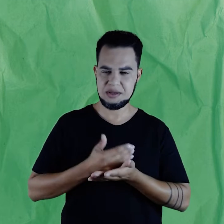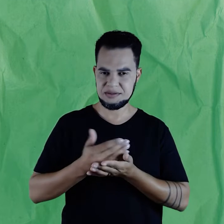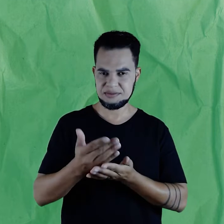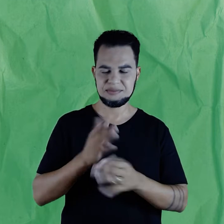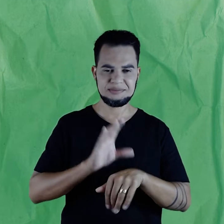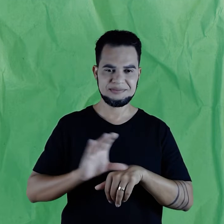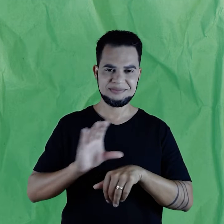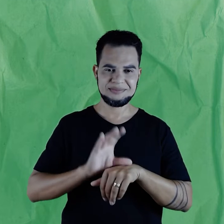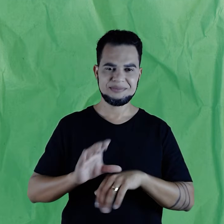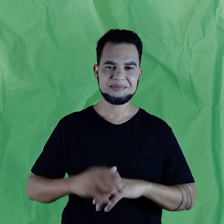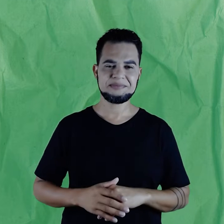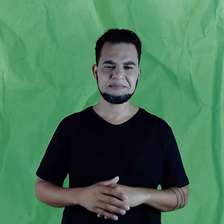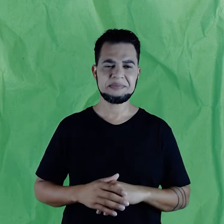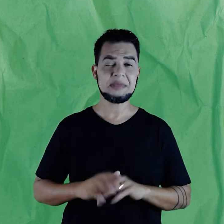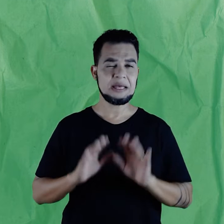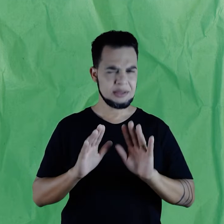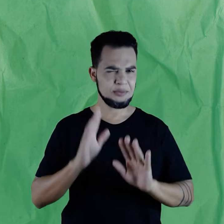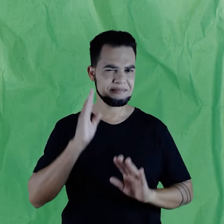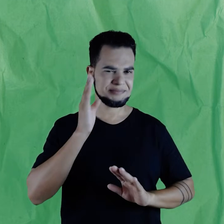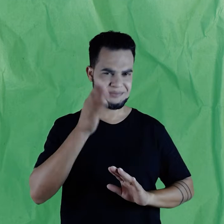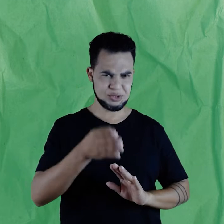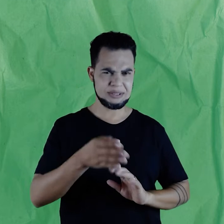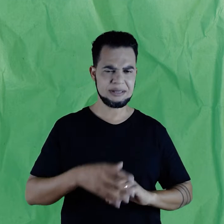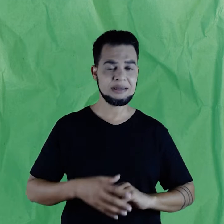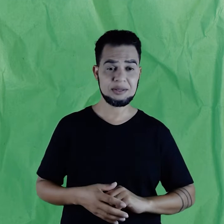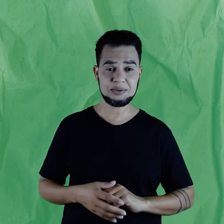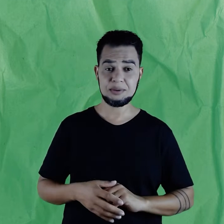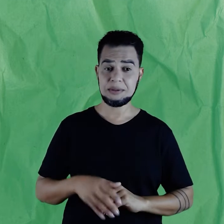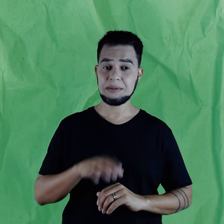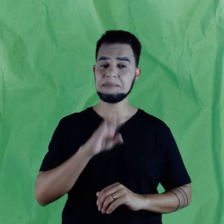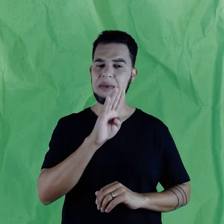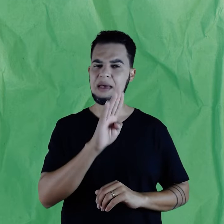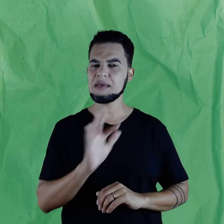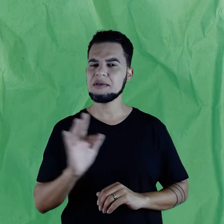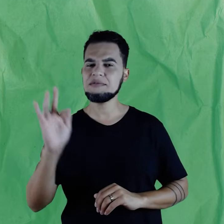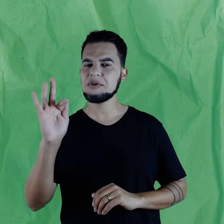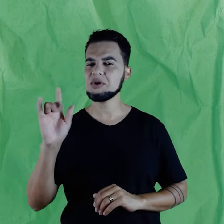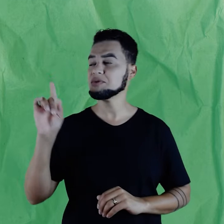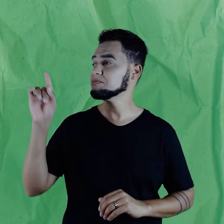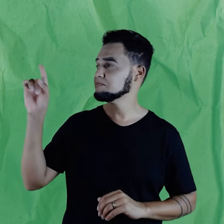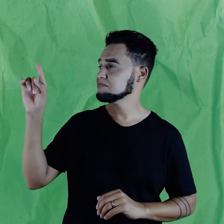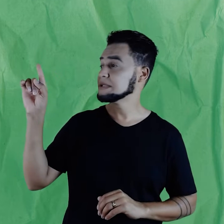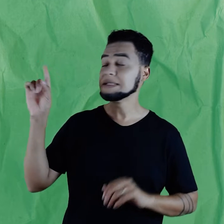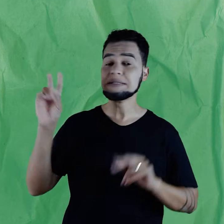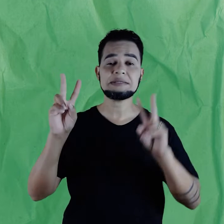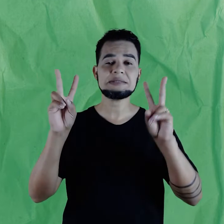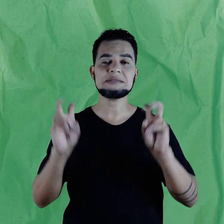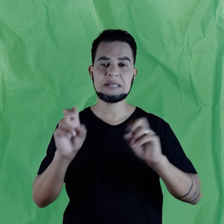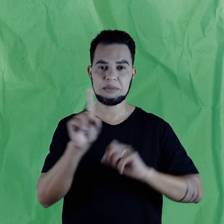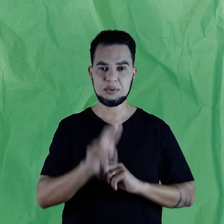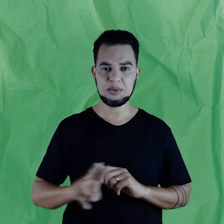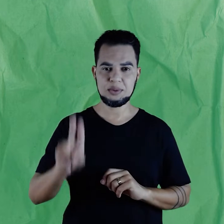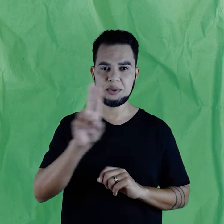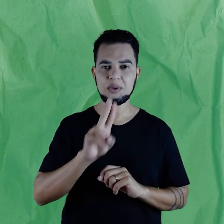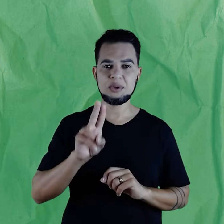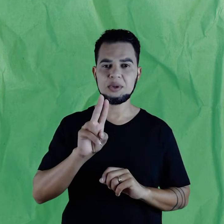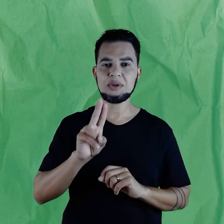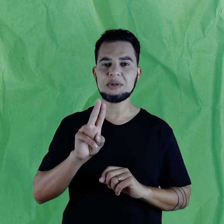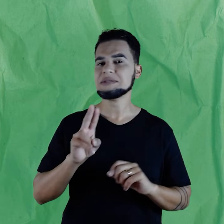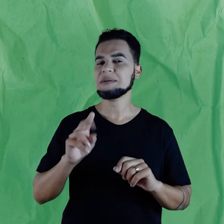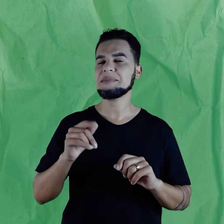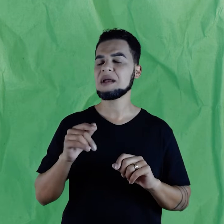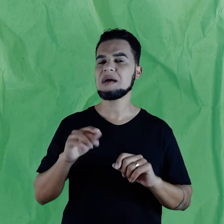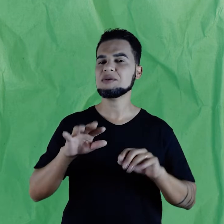curso. Indo direto ao ponto, back-end e front-end são termos que a gente utiliza para diferenciar onde o programador